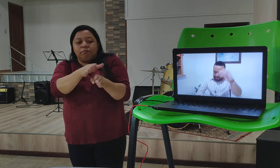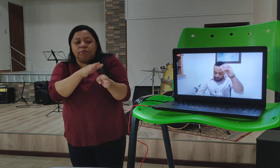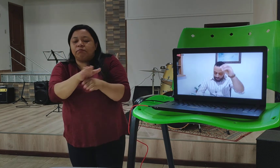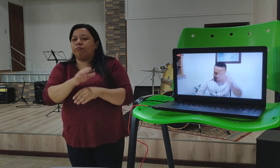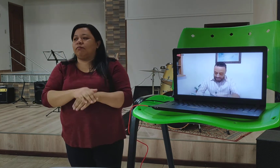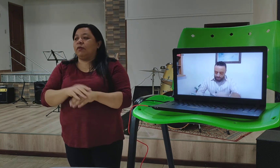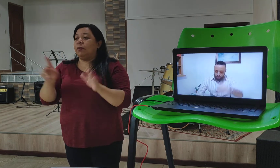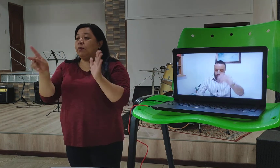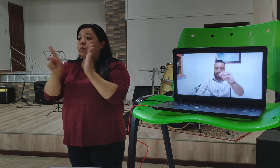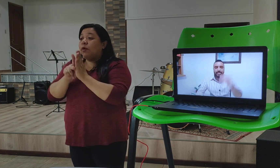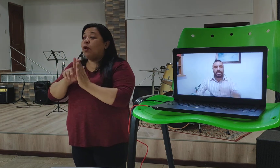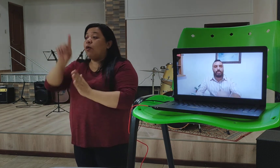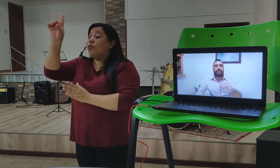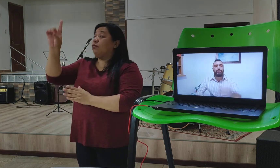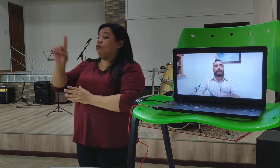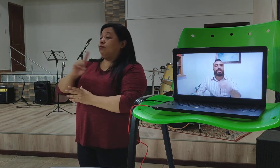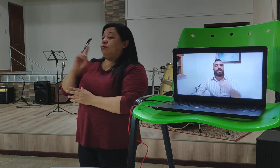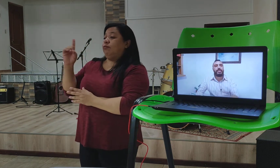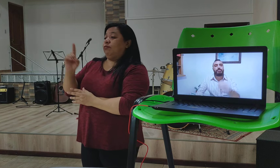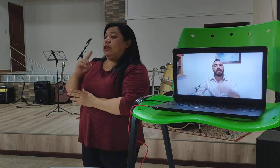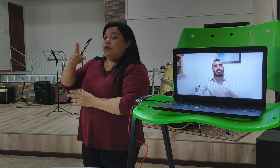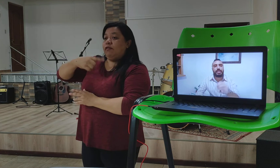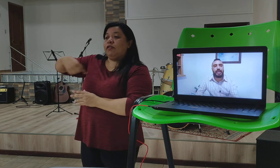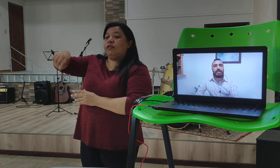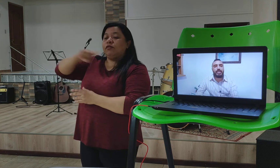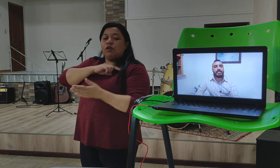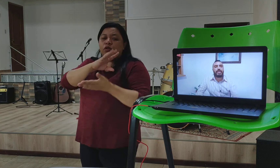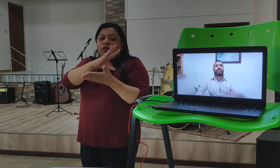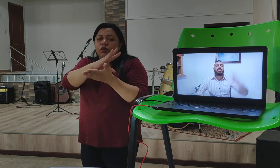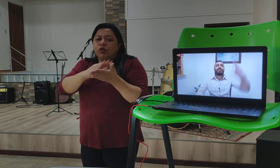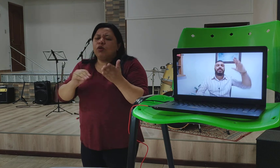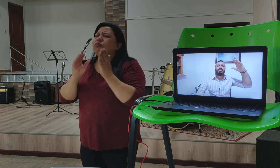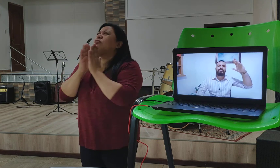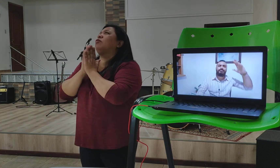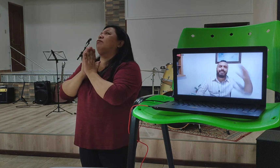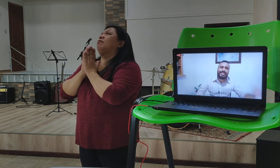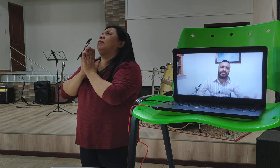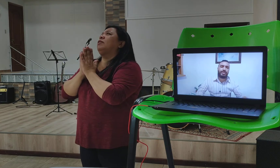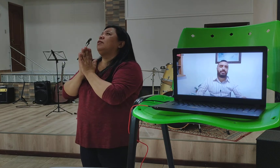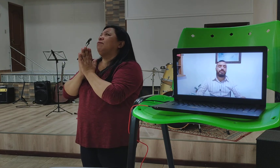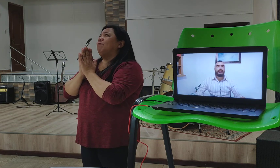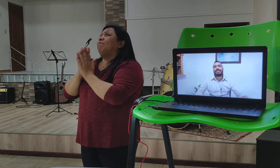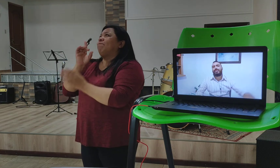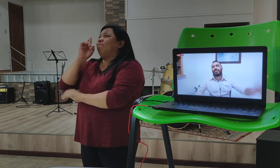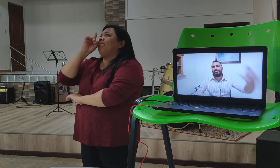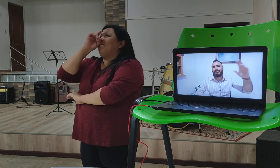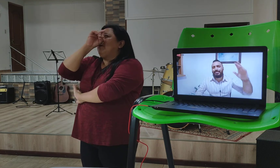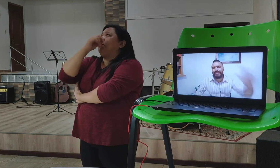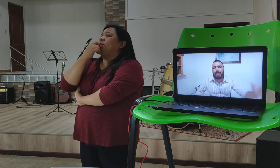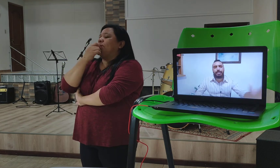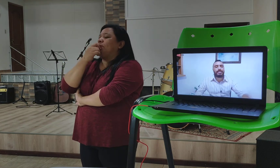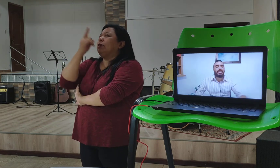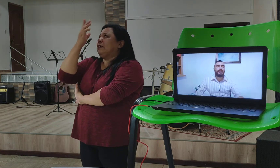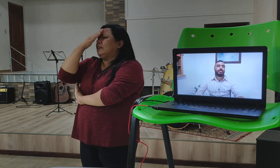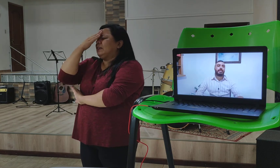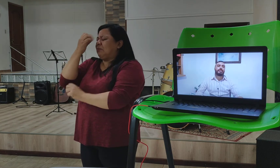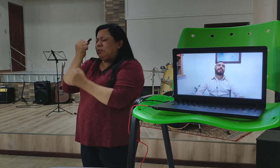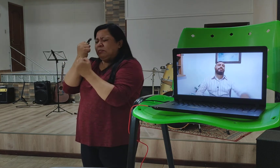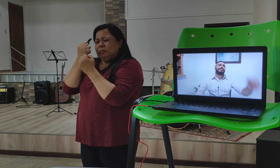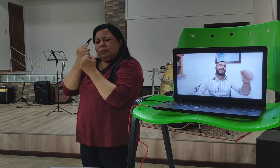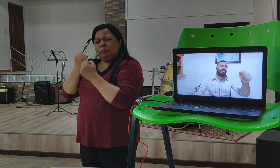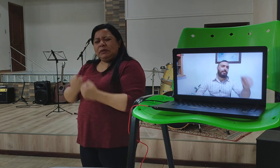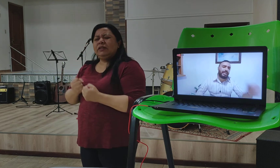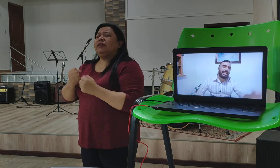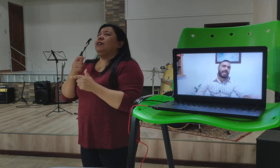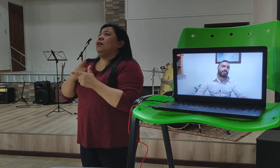é um exemplo clássico de oração que nós devemos imitar. Senhor, está difícil. Senhor, está pesado.